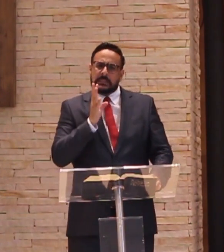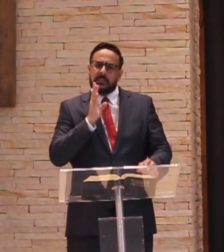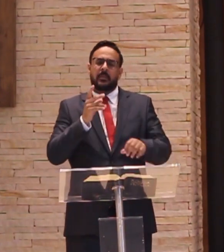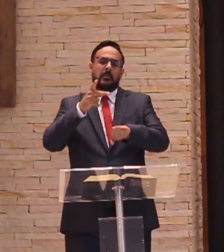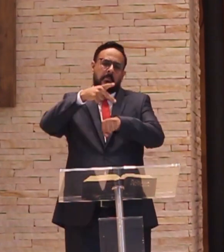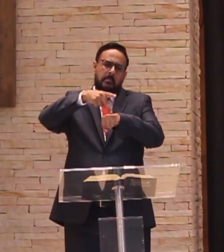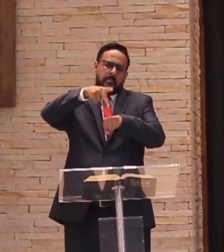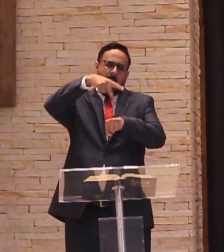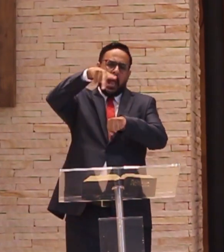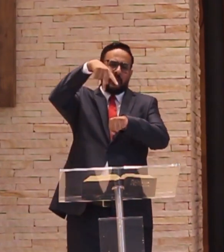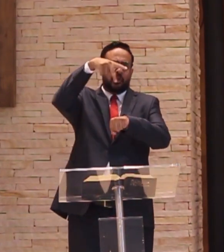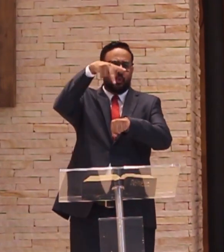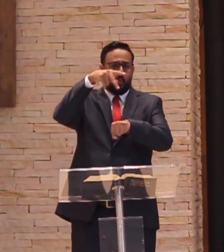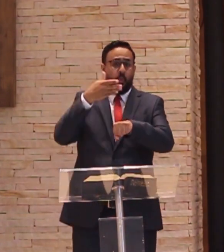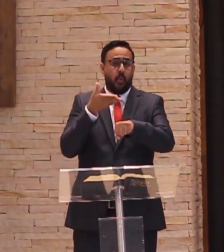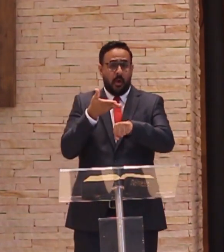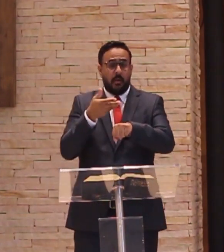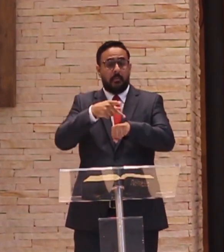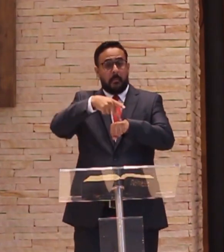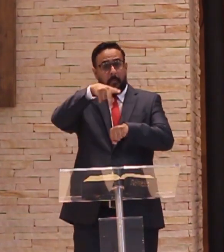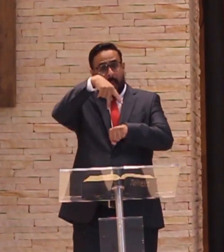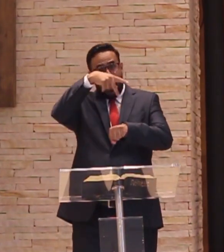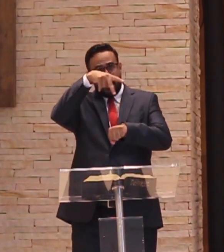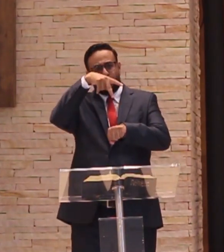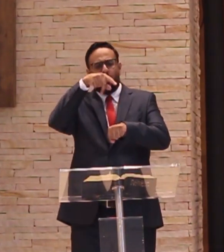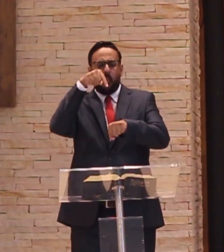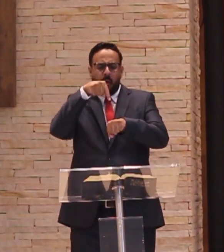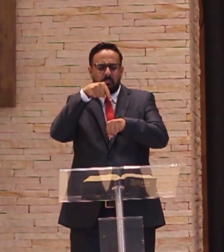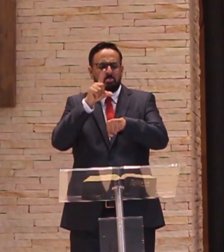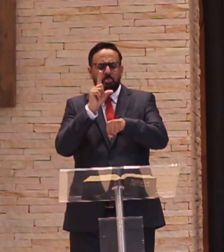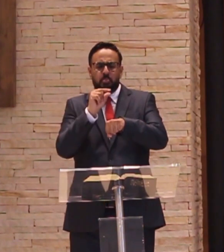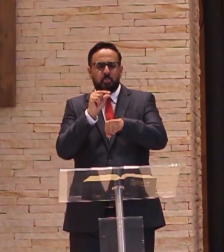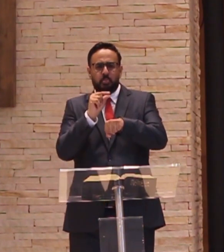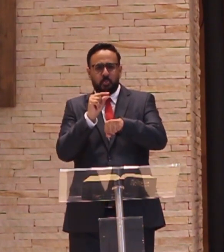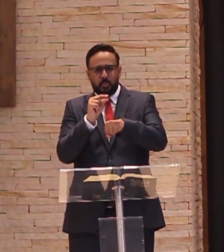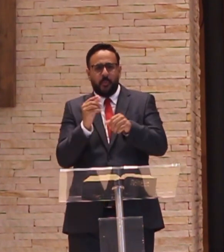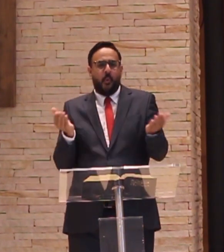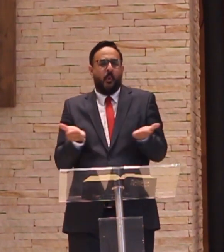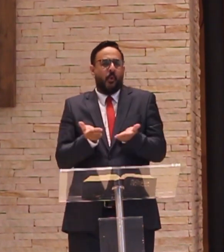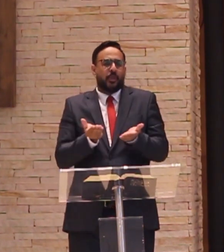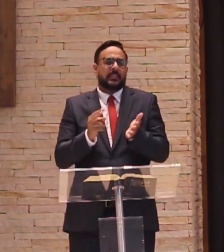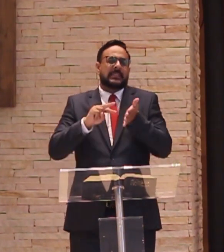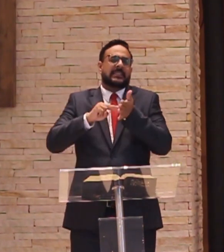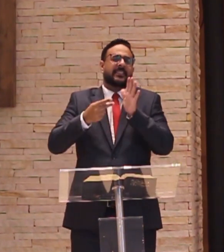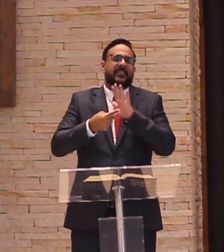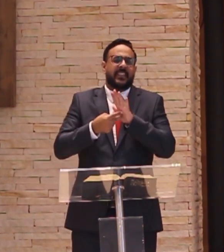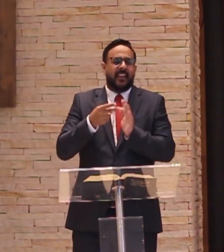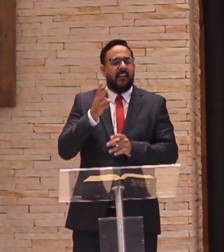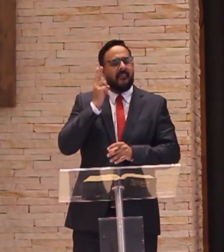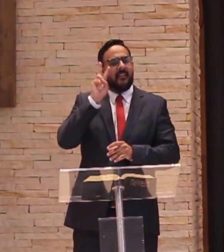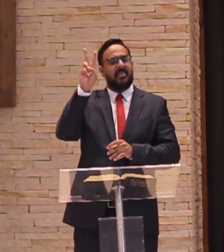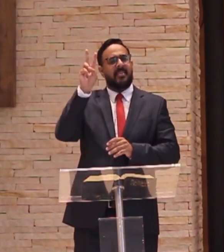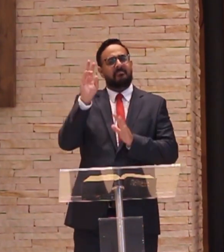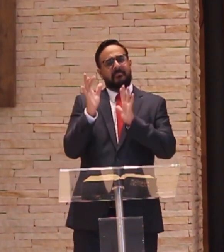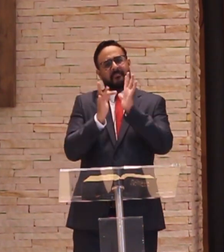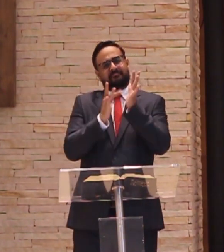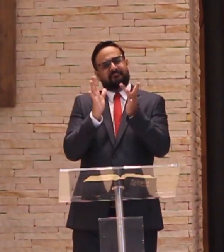uma festa, a festa da libertação, conhecida como Páscoa, que tem esse sinal. E